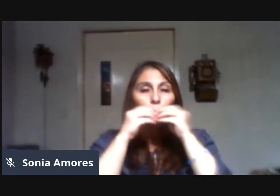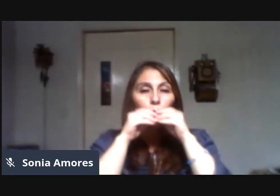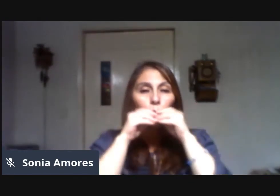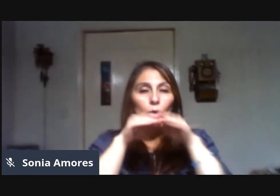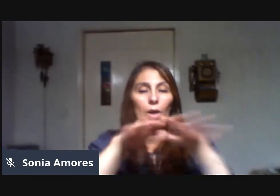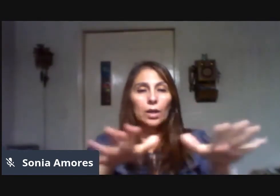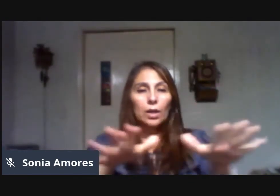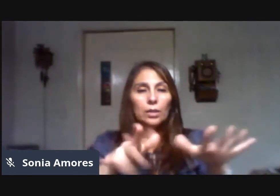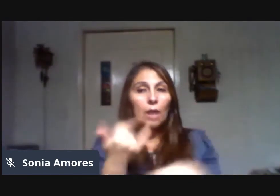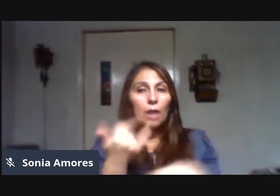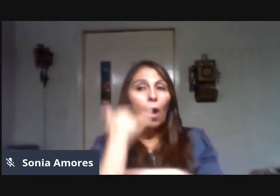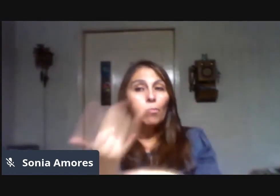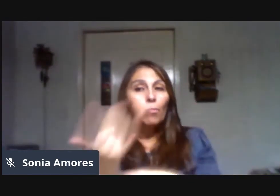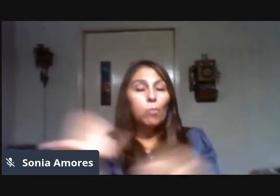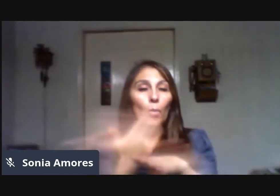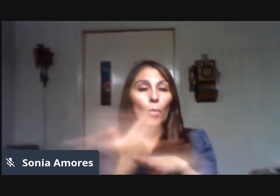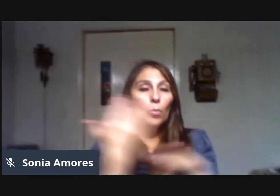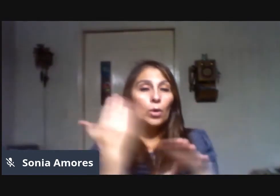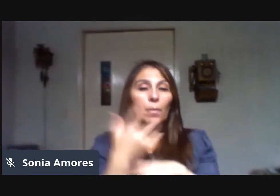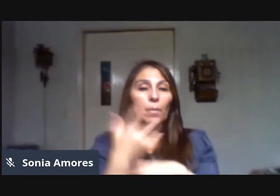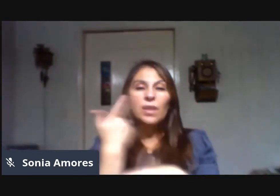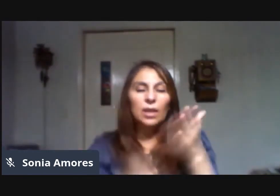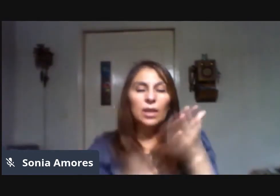alimentos? ¿Cómo se podría lograr eso?